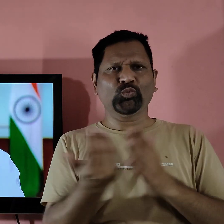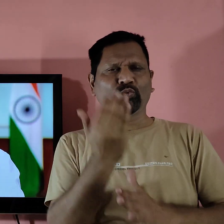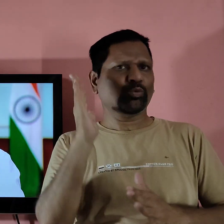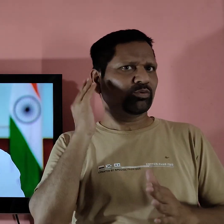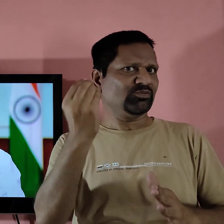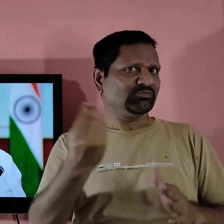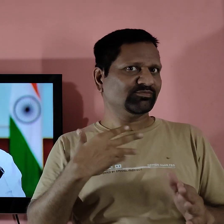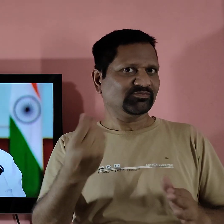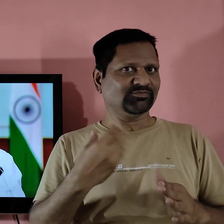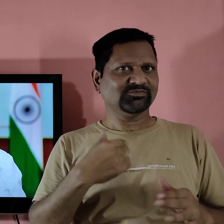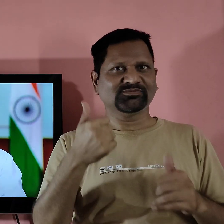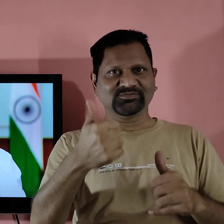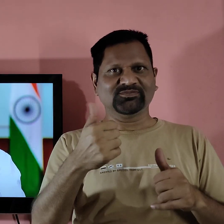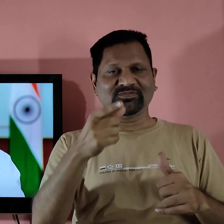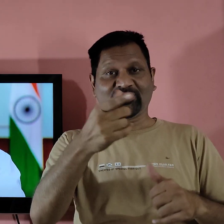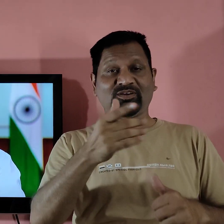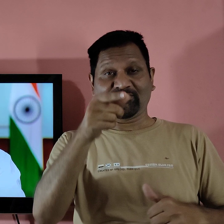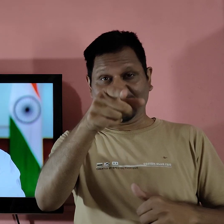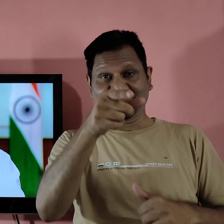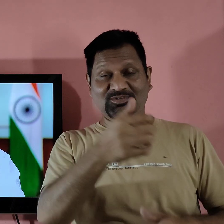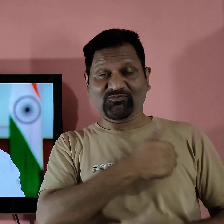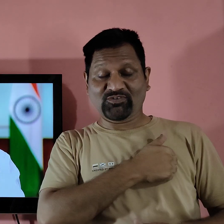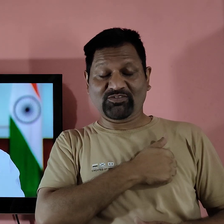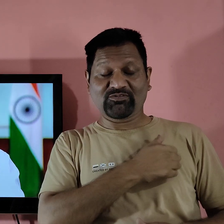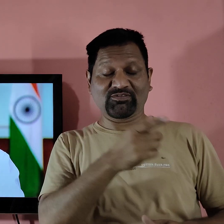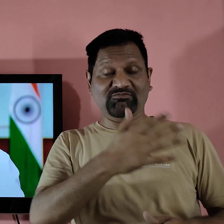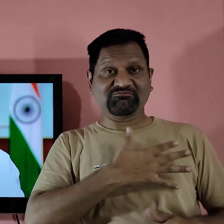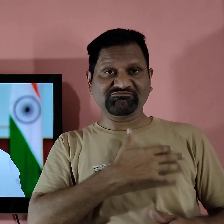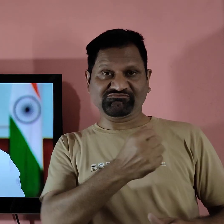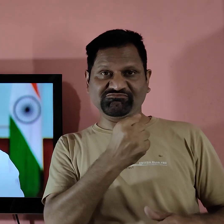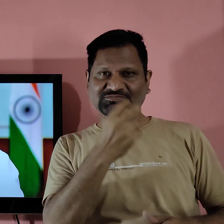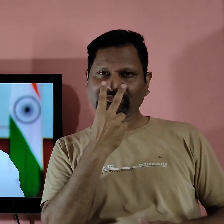मिली, आपके आत्मविश्वास को मैंने अनुभव किया।